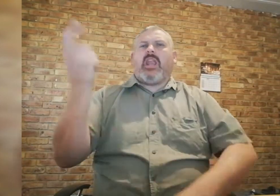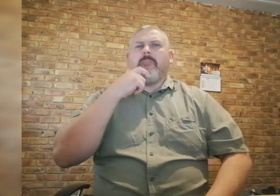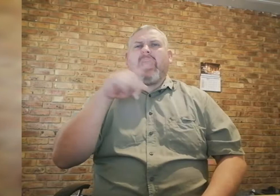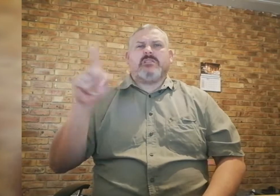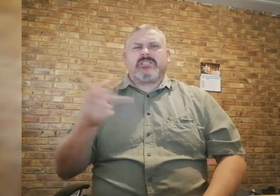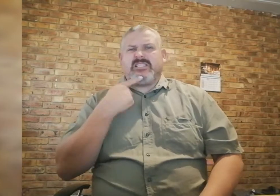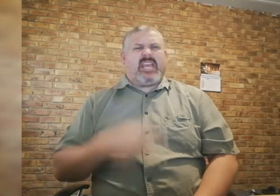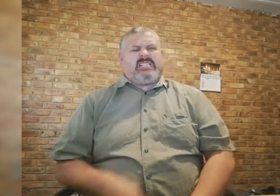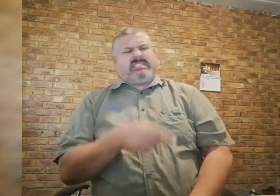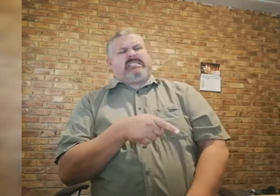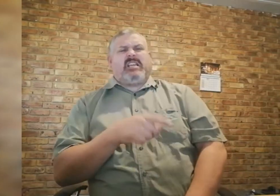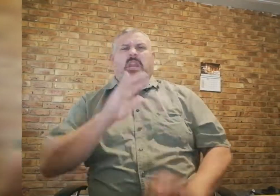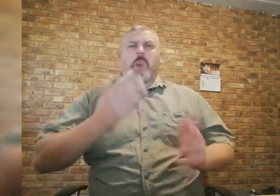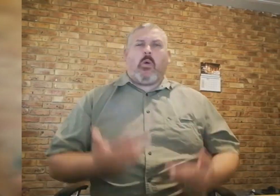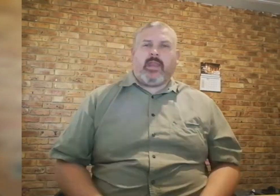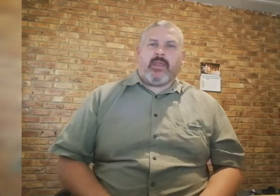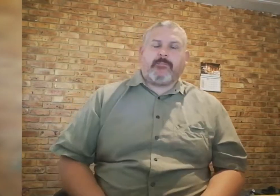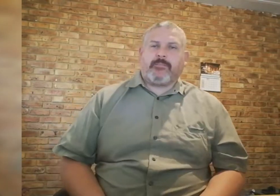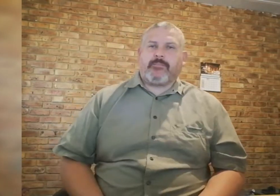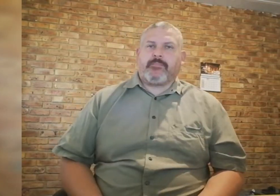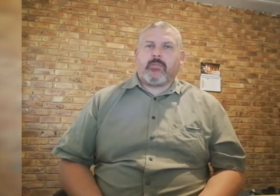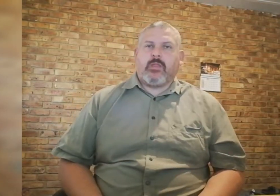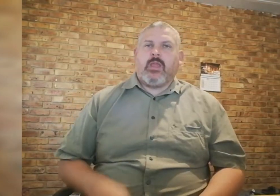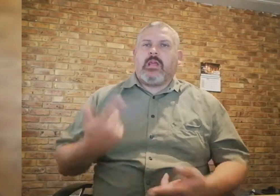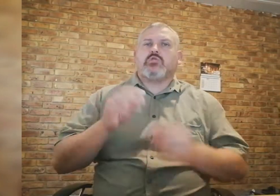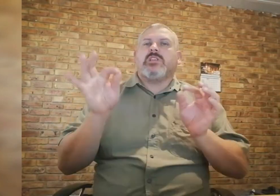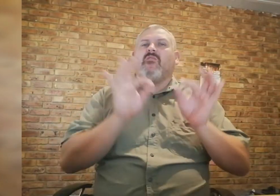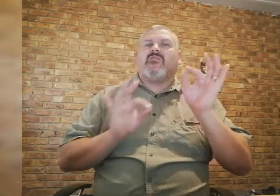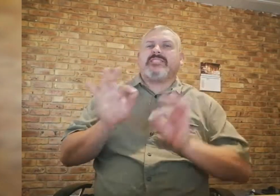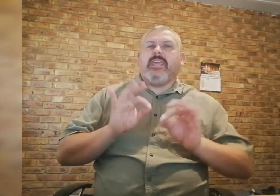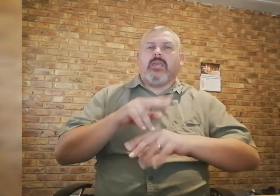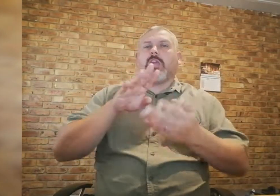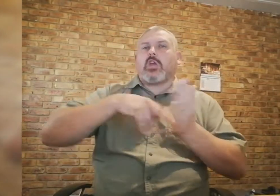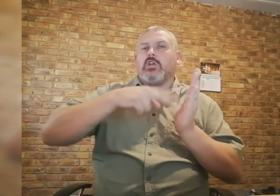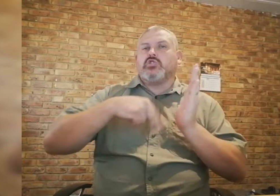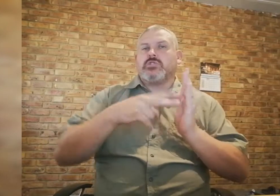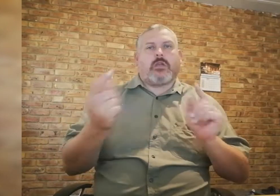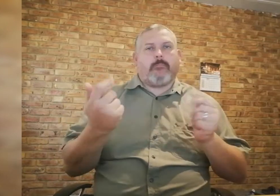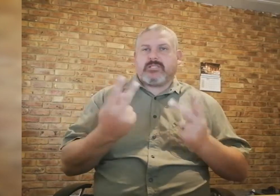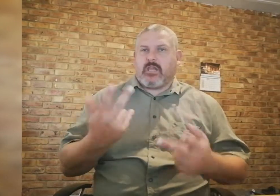Ander mense miskien sê, nie mooi nie. Soos precies kunst, amper